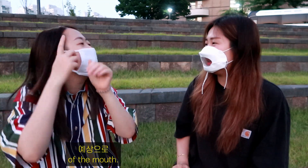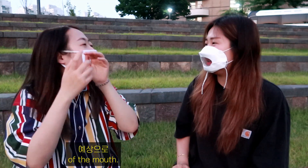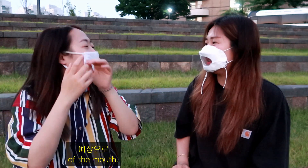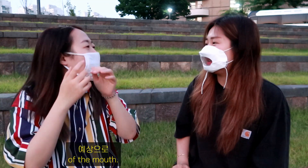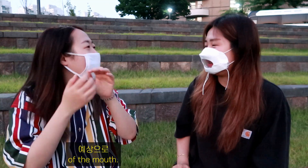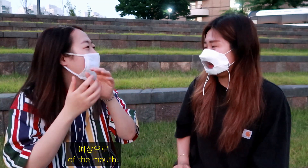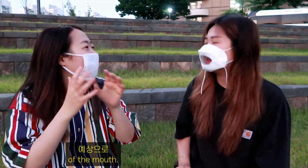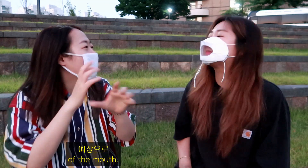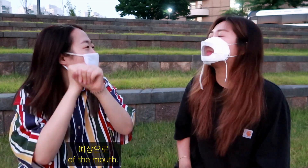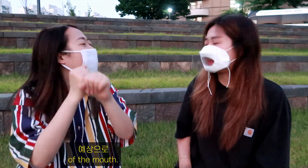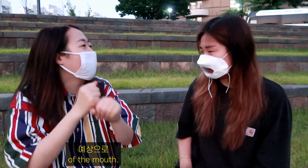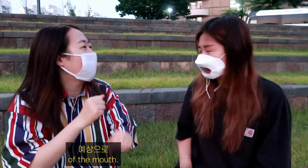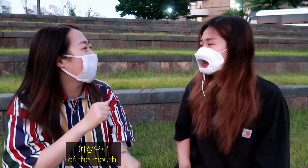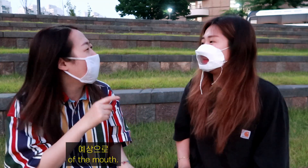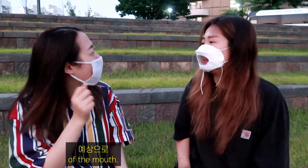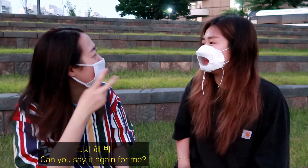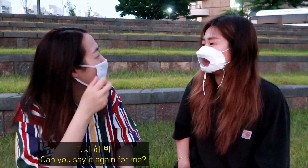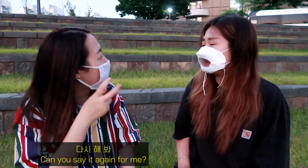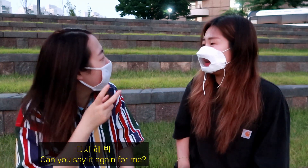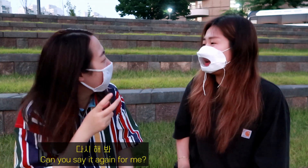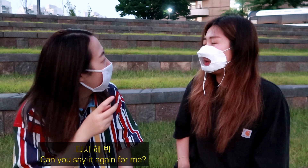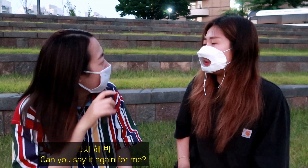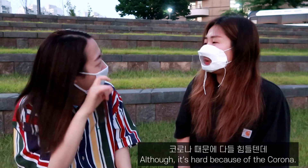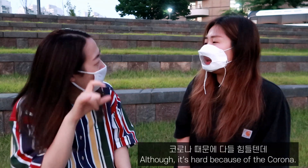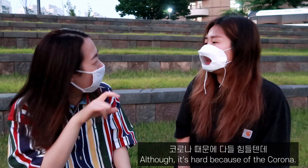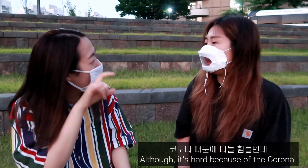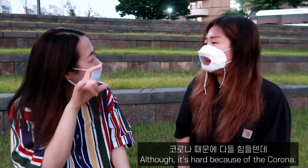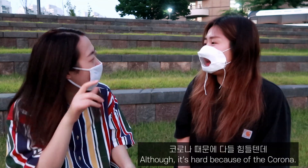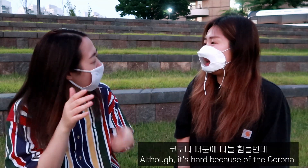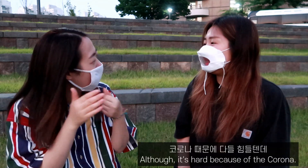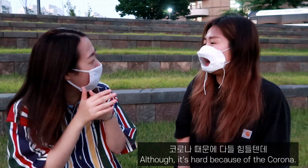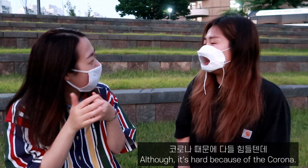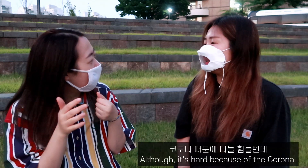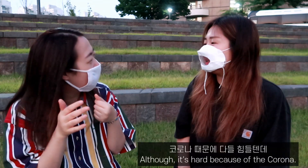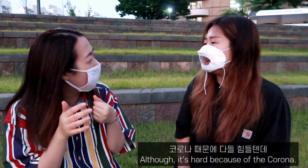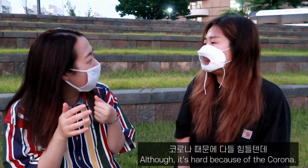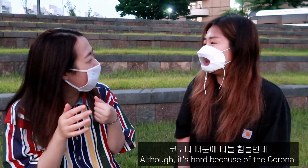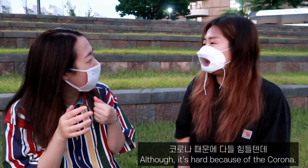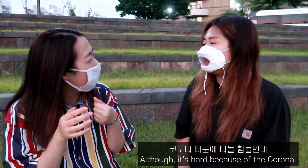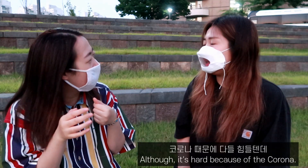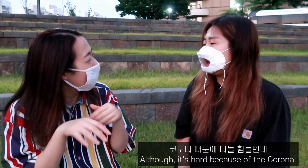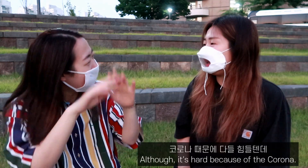인사. 봐봐, 다시 봐. 코로나 때문에 다들 힘들 텐데.